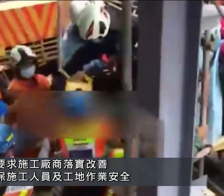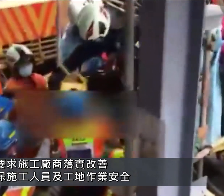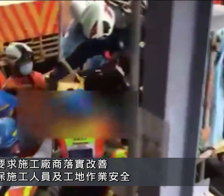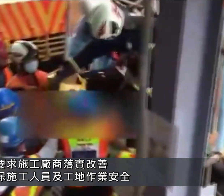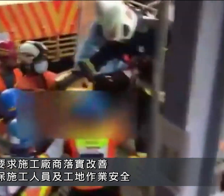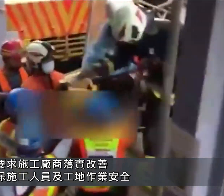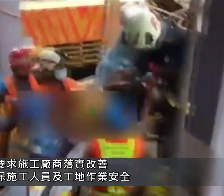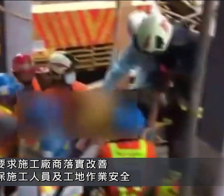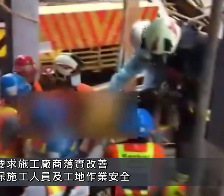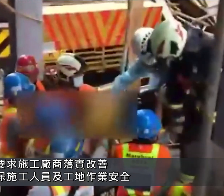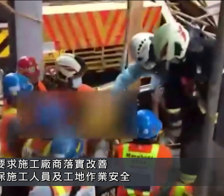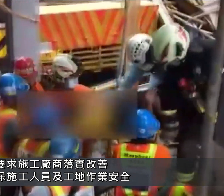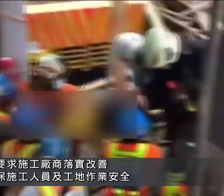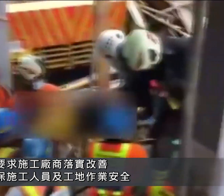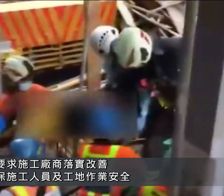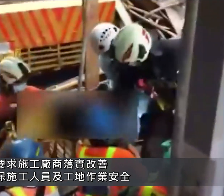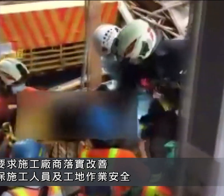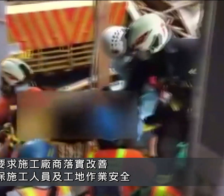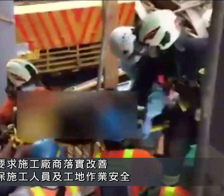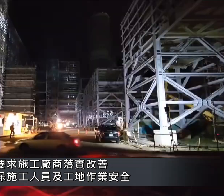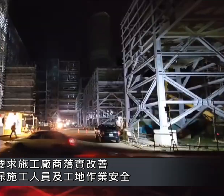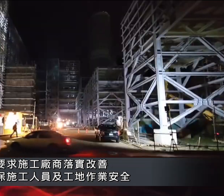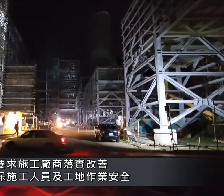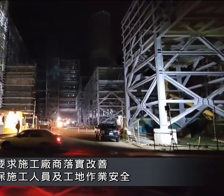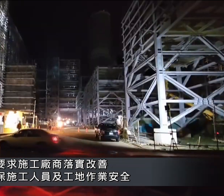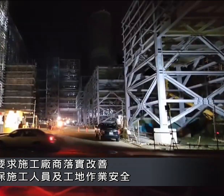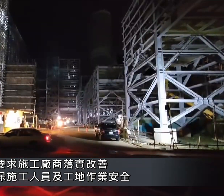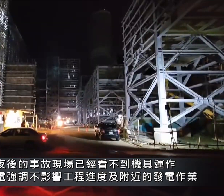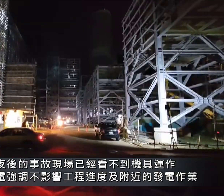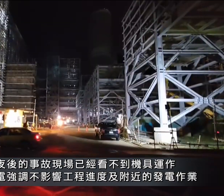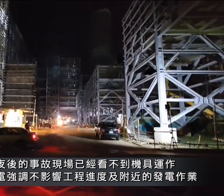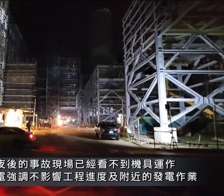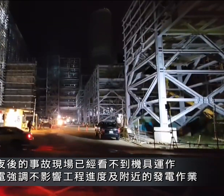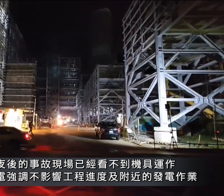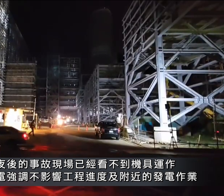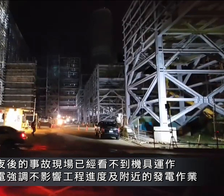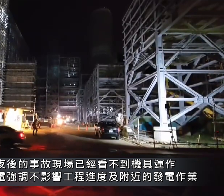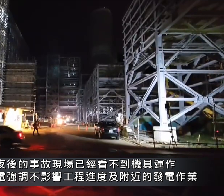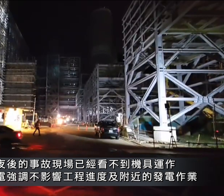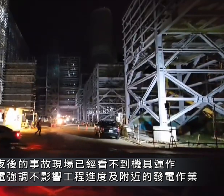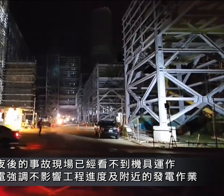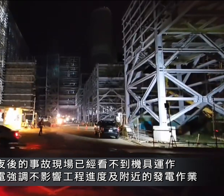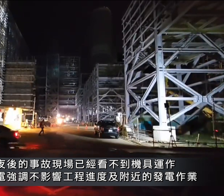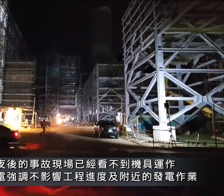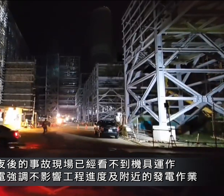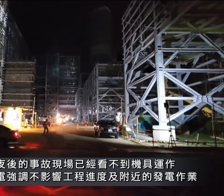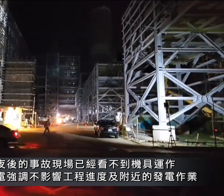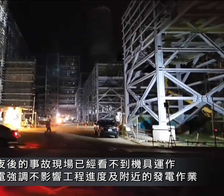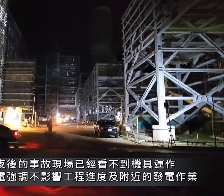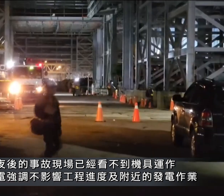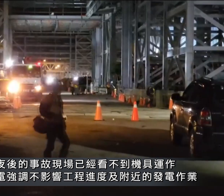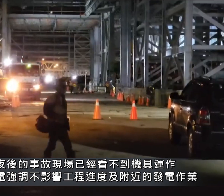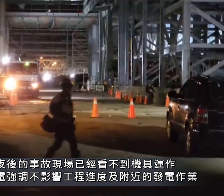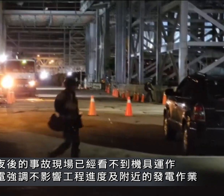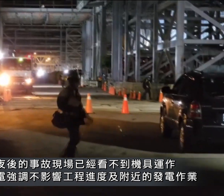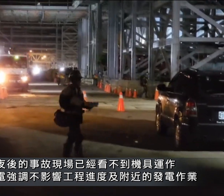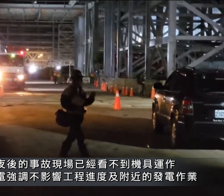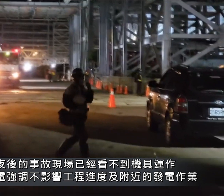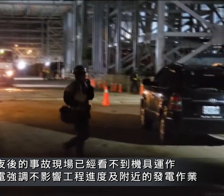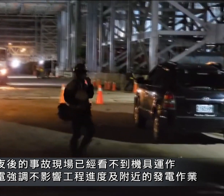改善，确保施工人员及工地作业安全。入夜后的事故现场已经看不到机具运作，台电强调不影响工程进